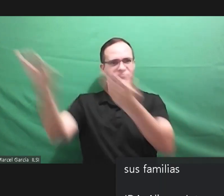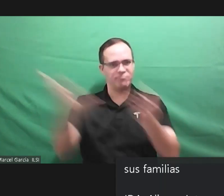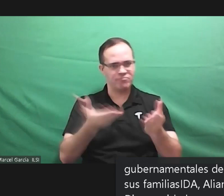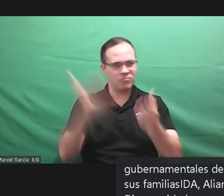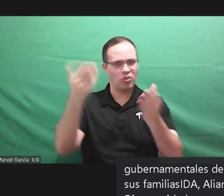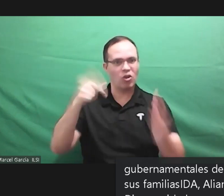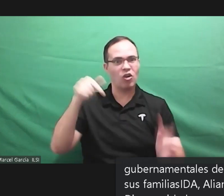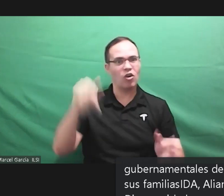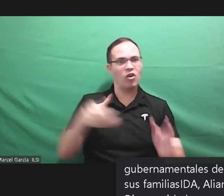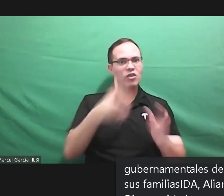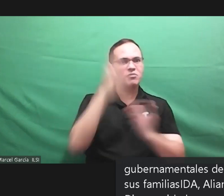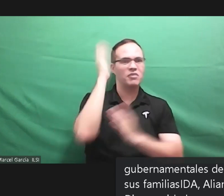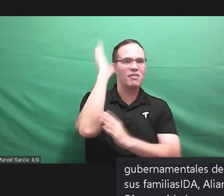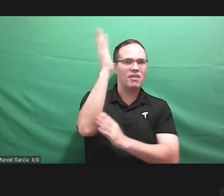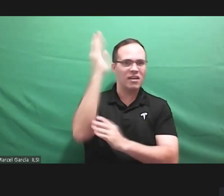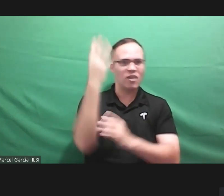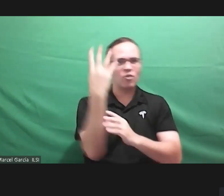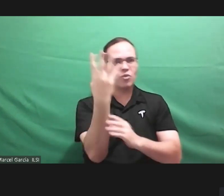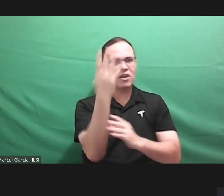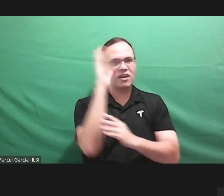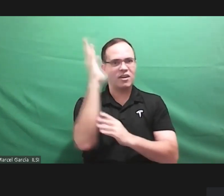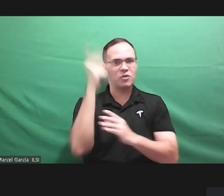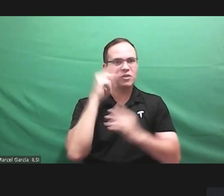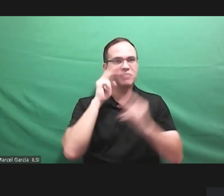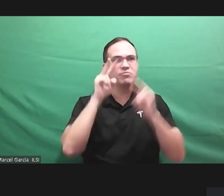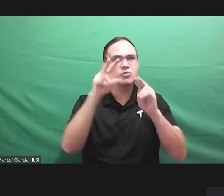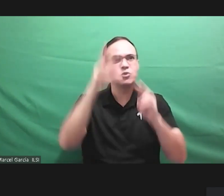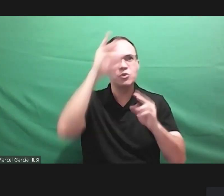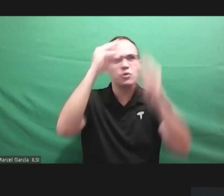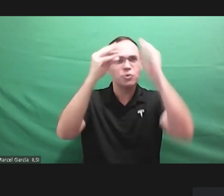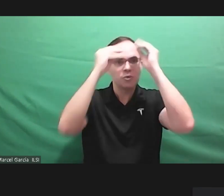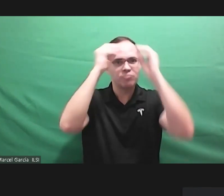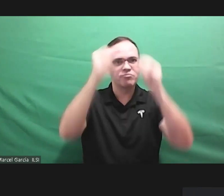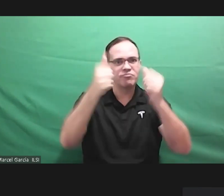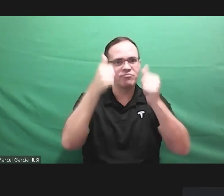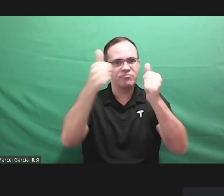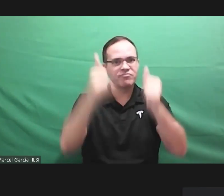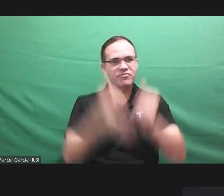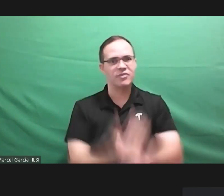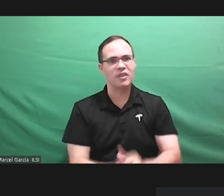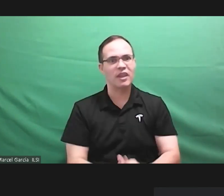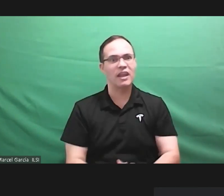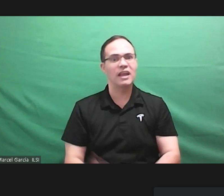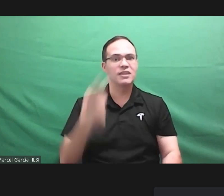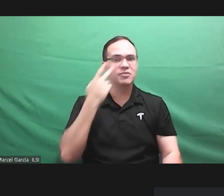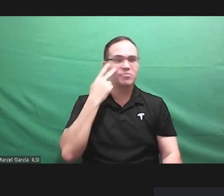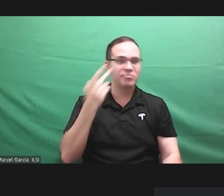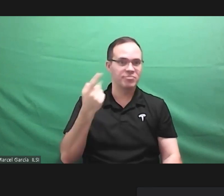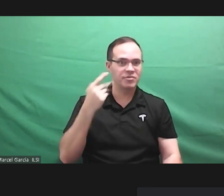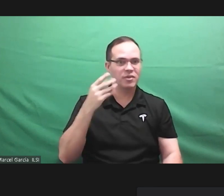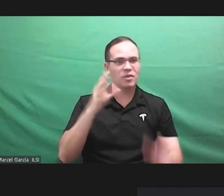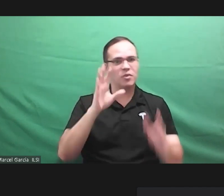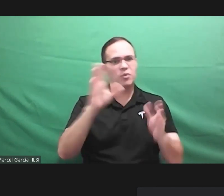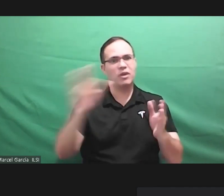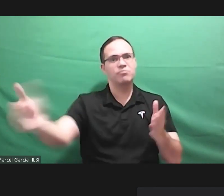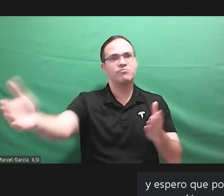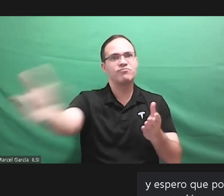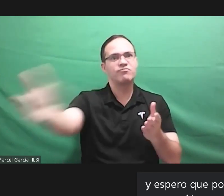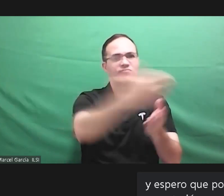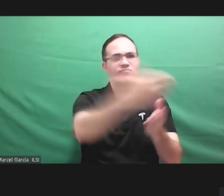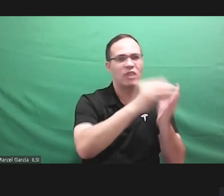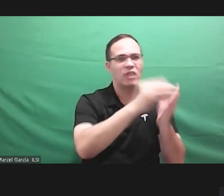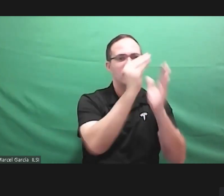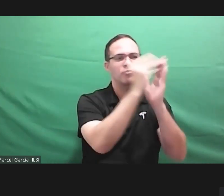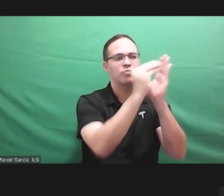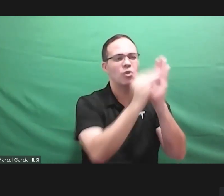presentaciones. Sabemos que la necesidad de enfatizar el desglose de datos por discapacidad, como lo dice también el